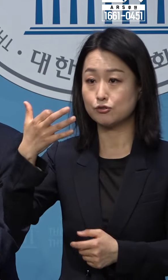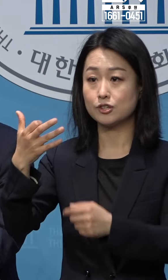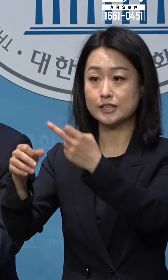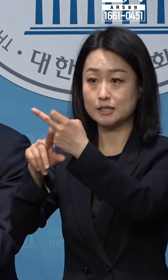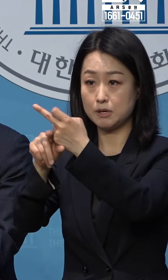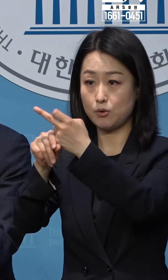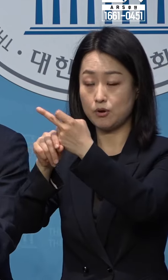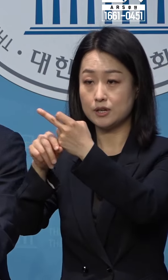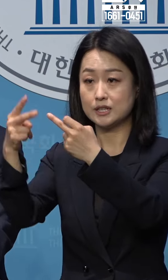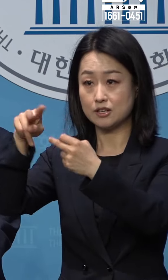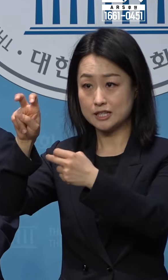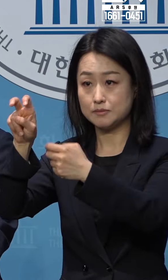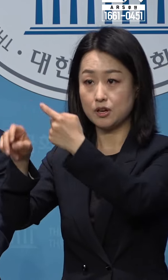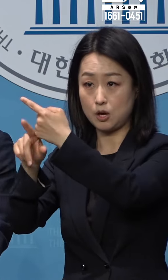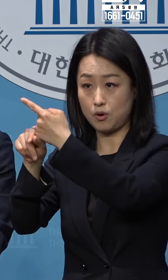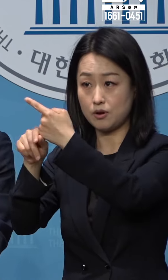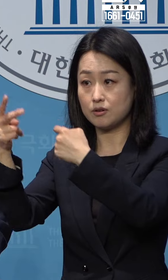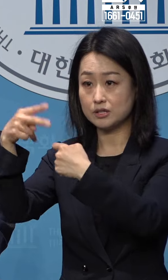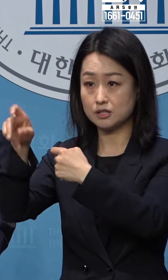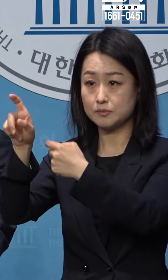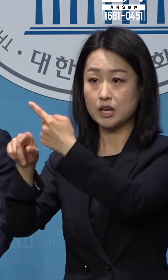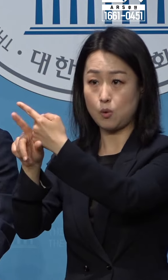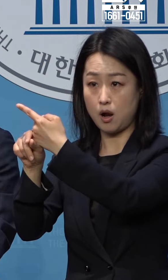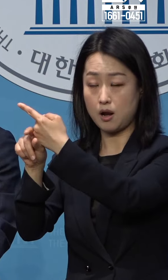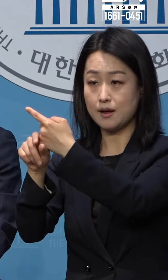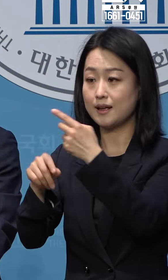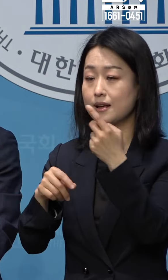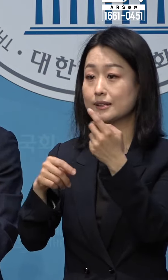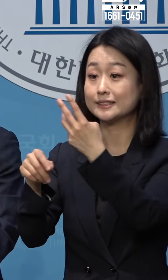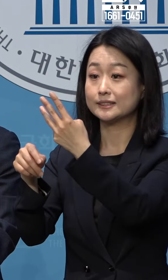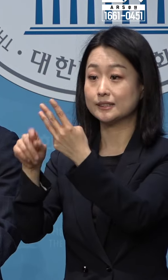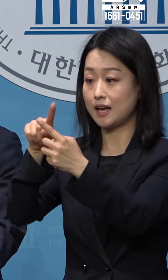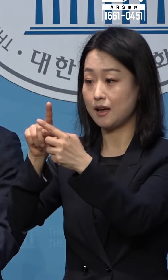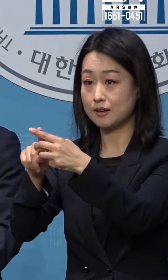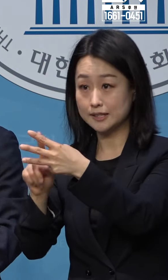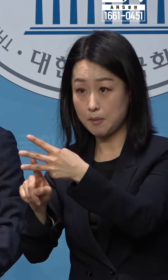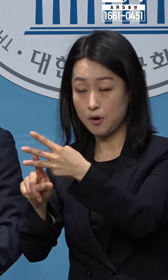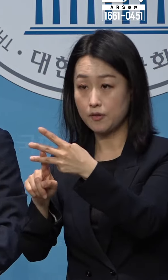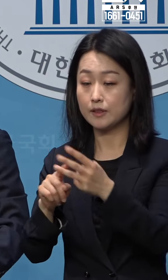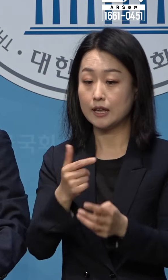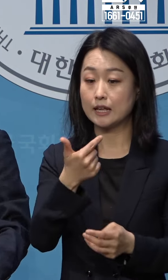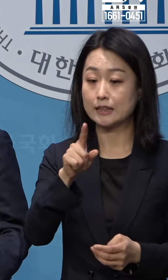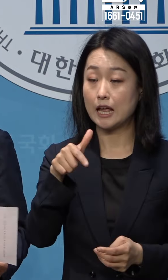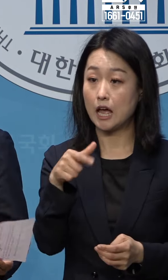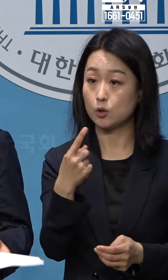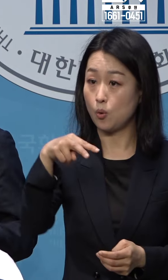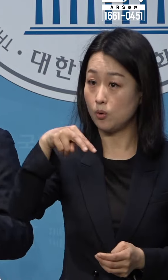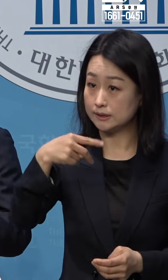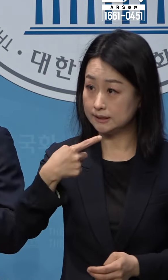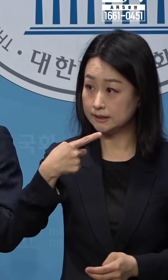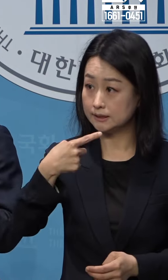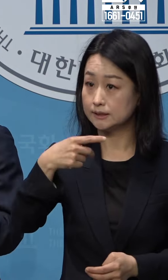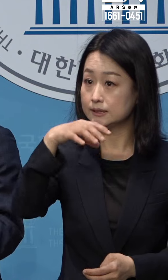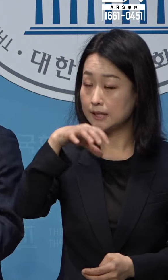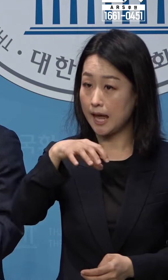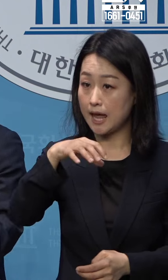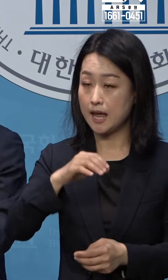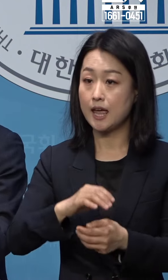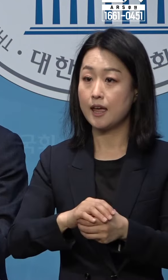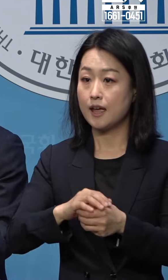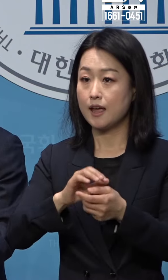2020 2022년 1월 총 세 차례에 걸쳐서 나누 수의 12에 전환 사체에